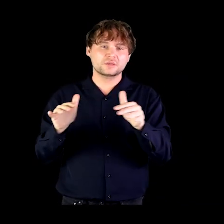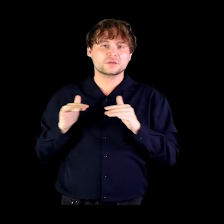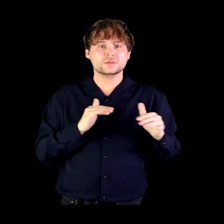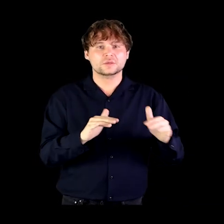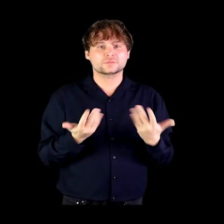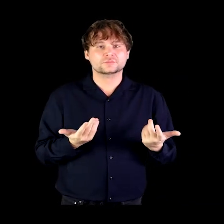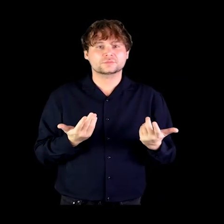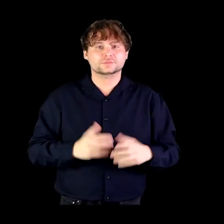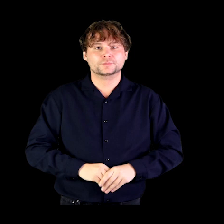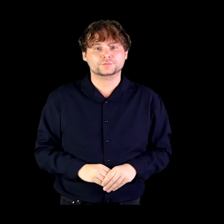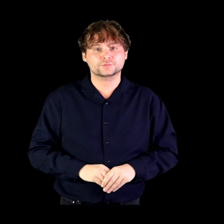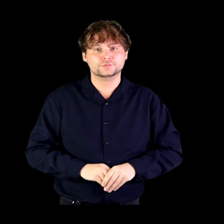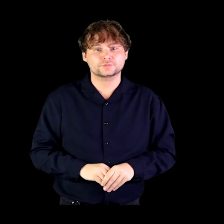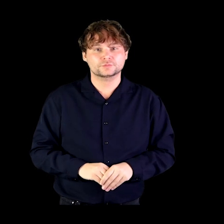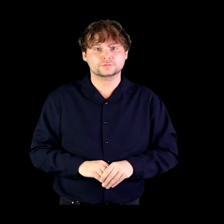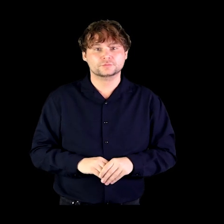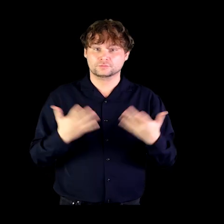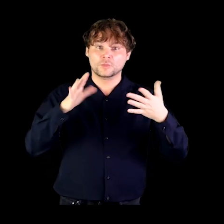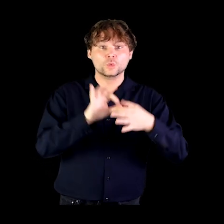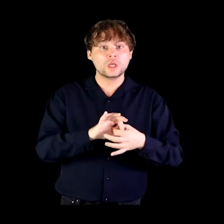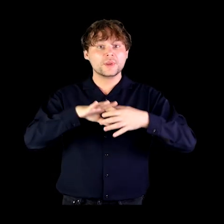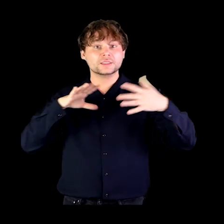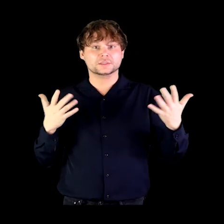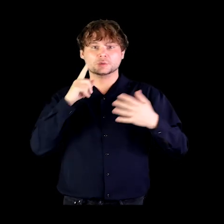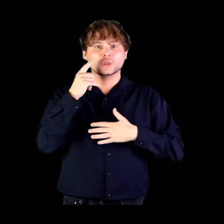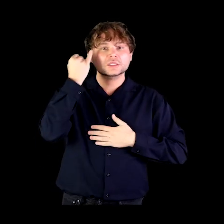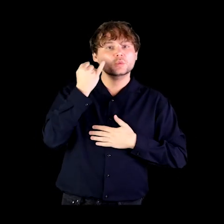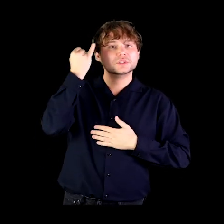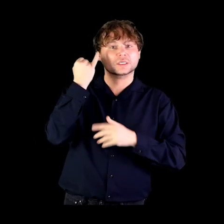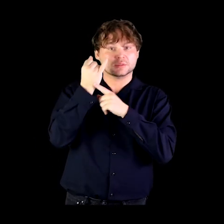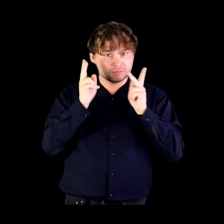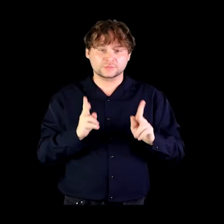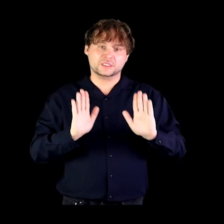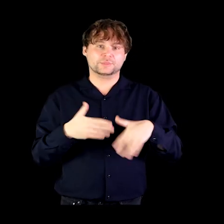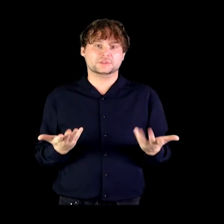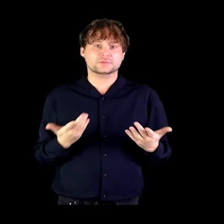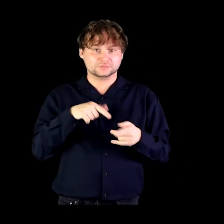Unabhängigkeit eine Illusion ist, eine Illusion, die sehr ableistisch ist, eine Illusion, der wir,